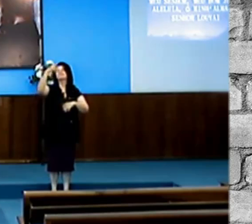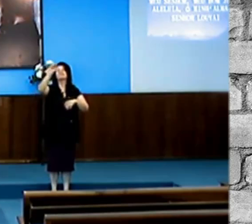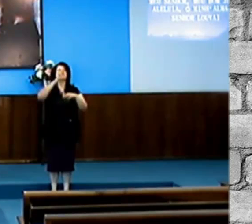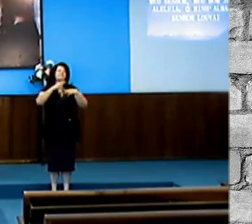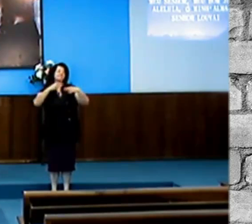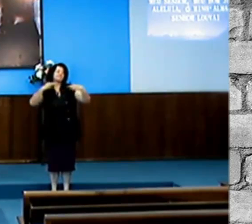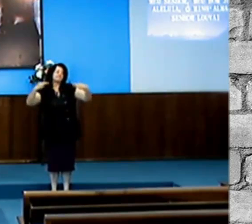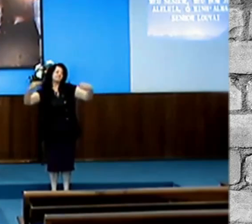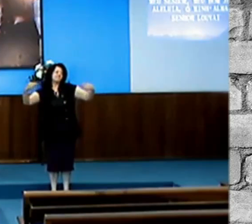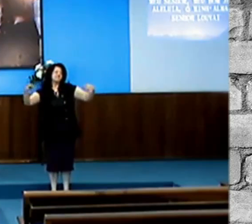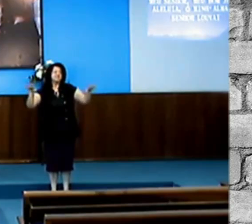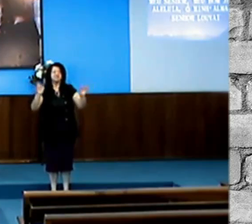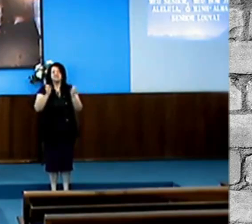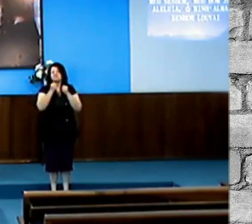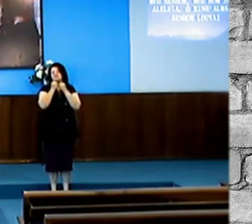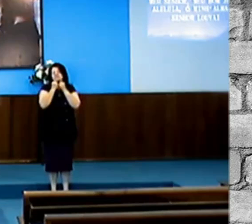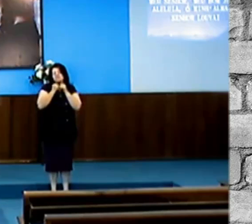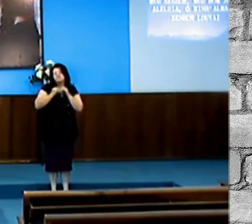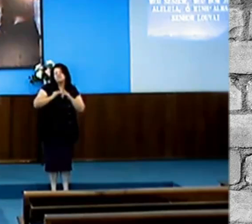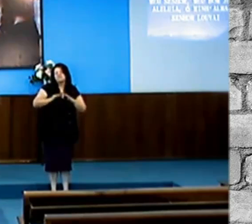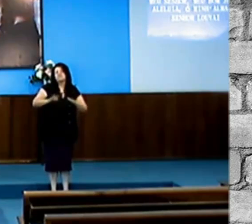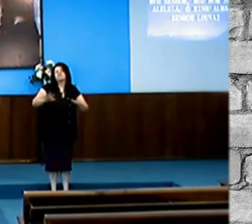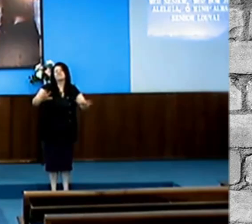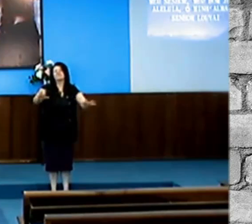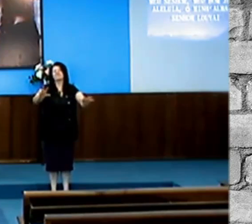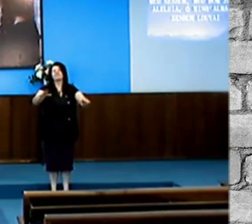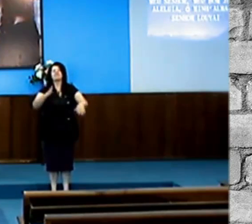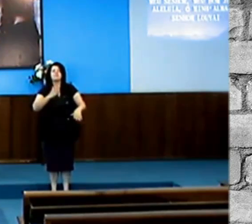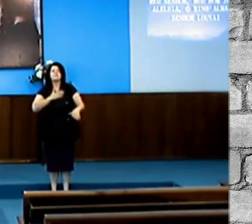meu Senhor, meu bom Jesus.